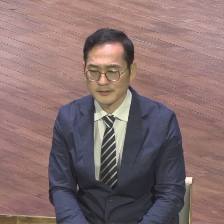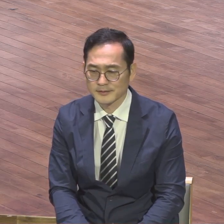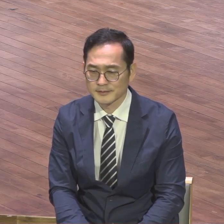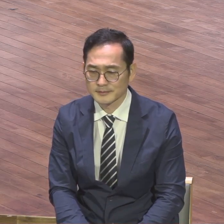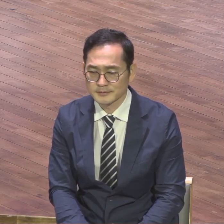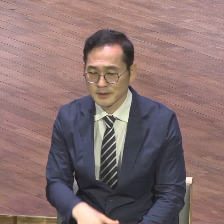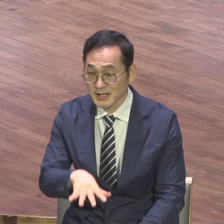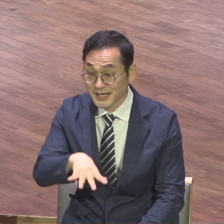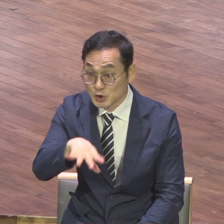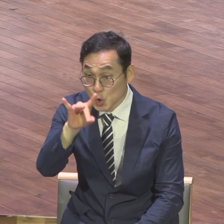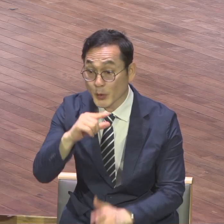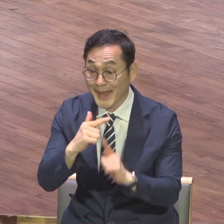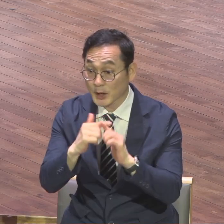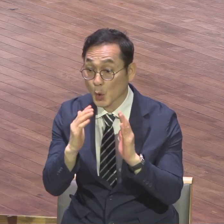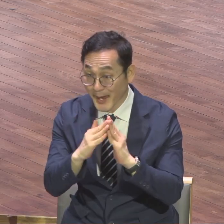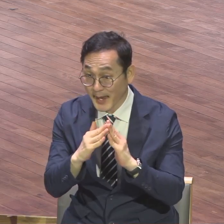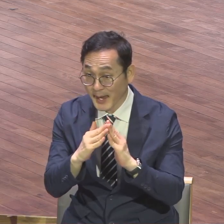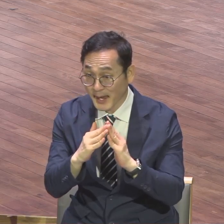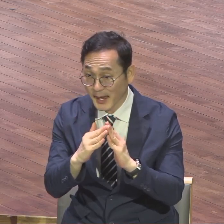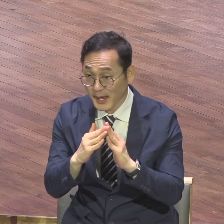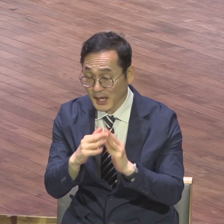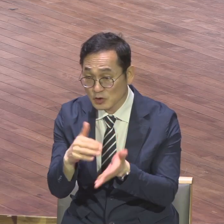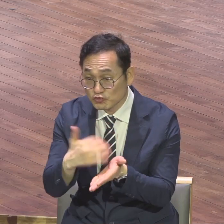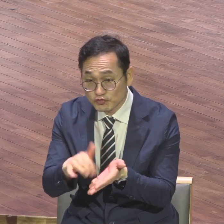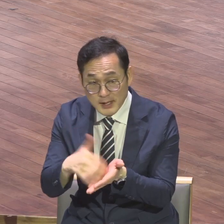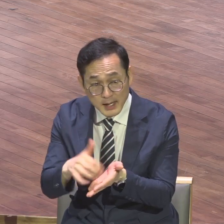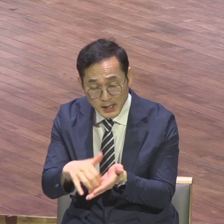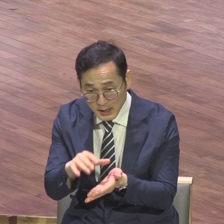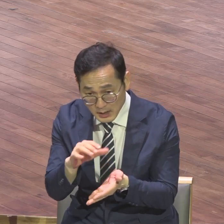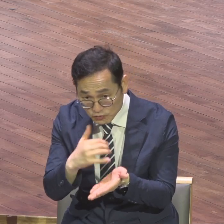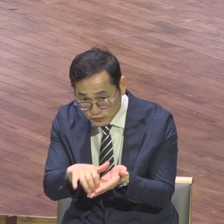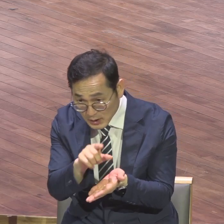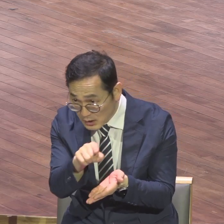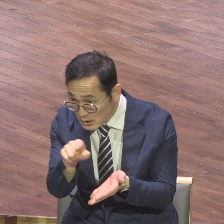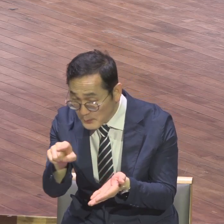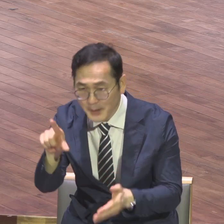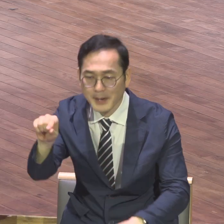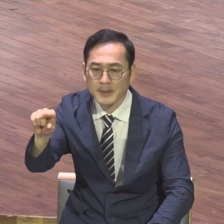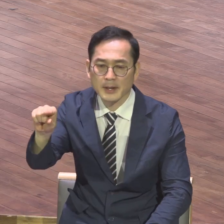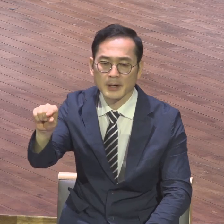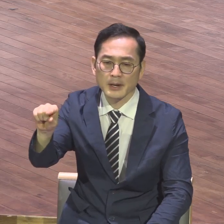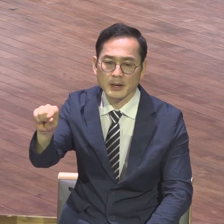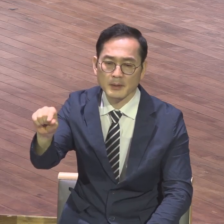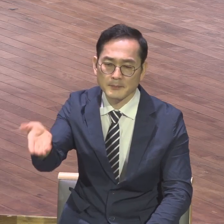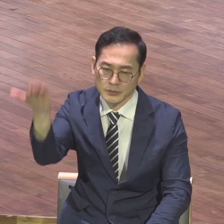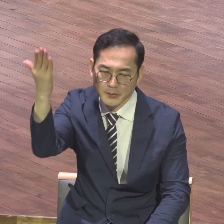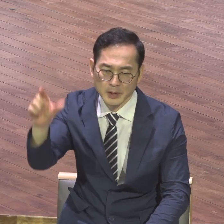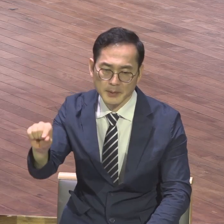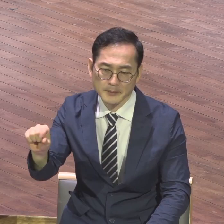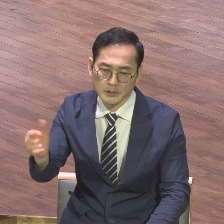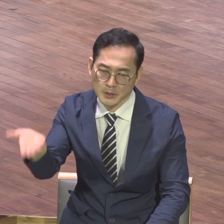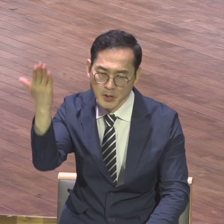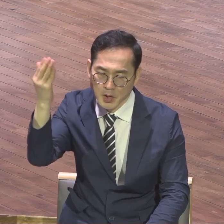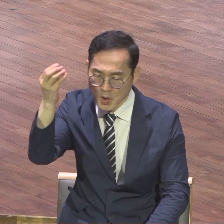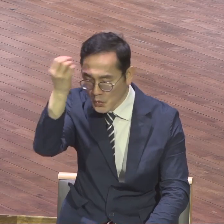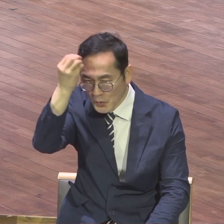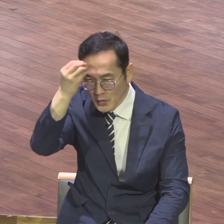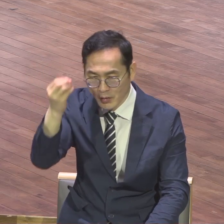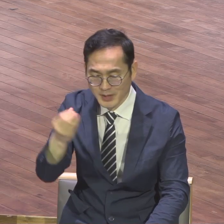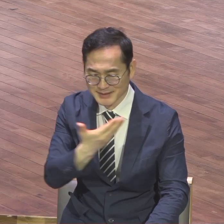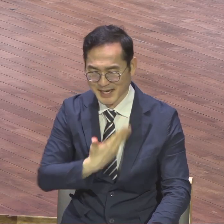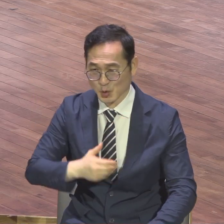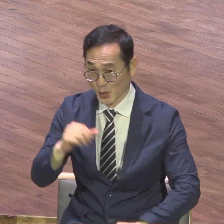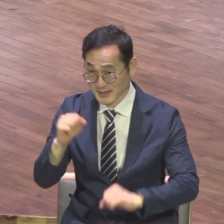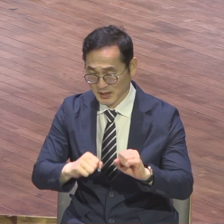당시 초대교회는요. 드러난 숫자만 만 명이 넘었어요. 성경에 기록된 숫자만 해도 만 명이 넘었다고. 사도행전